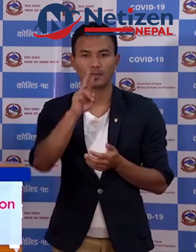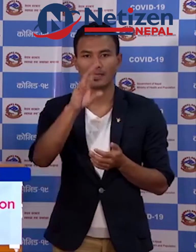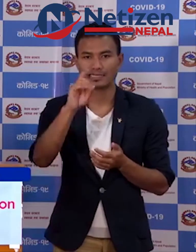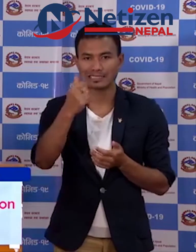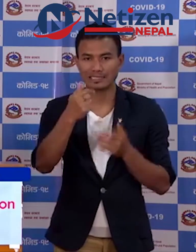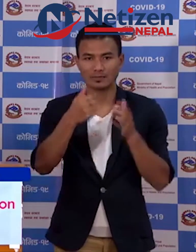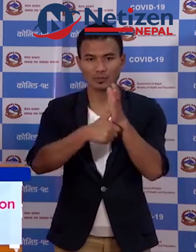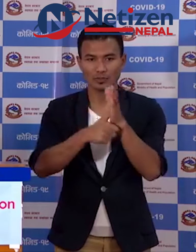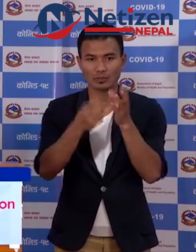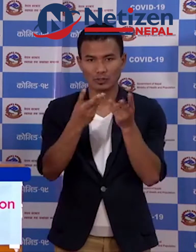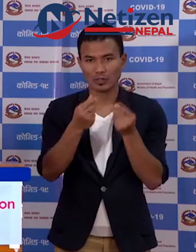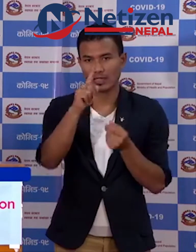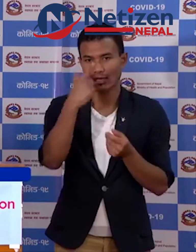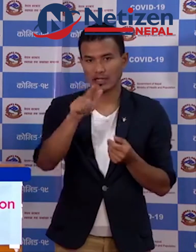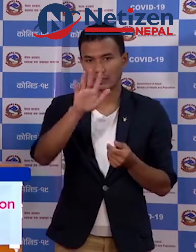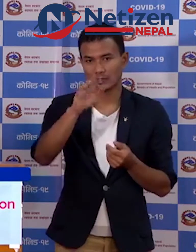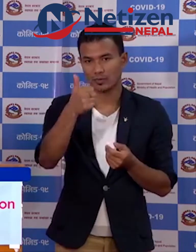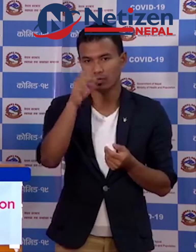RDT परीक्षण संख्या